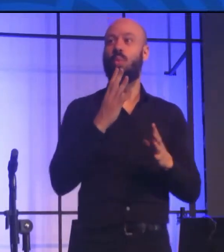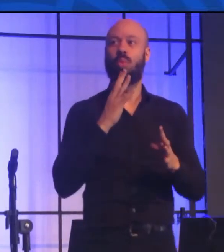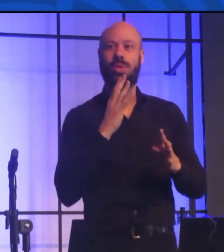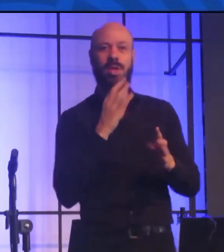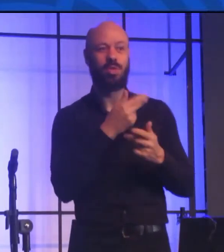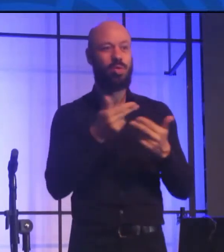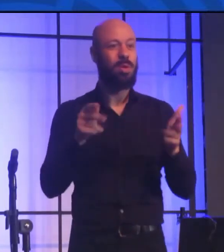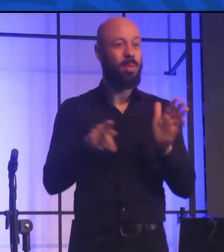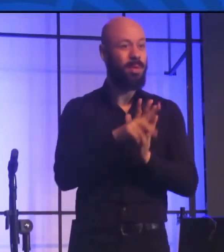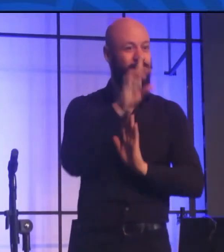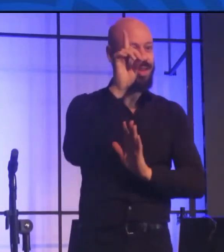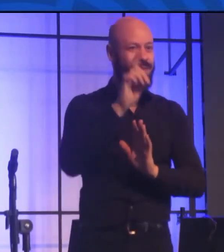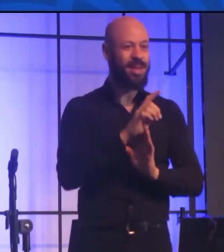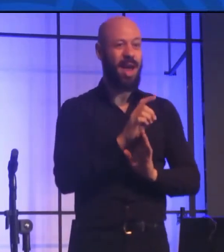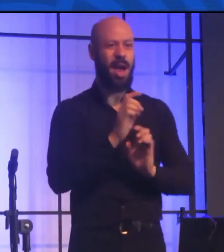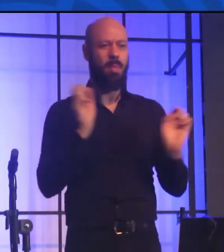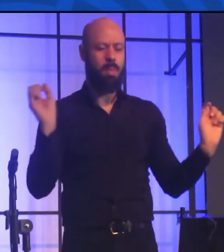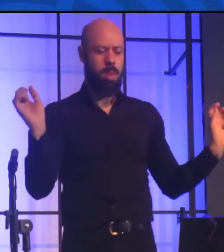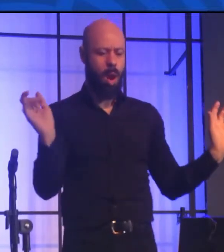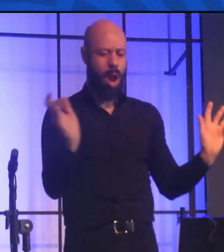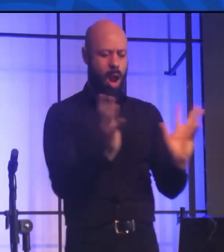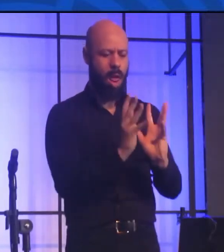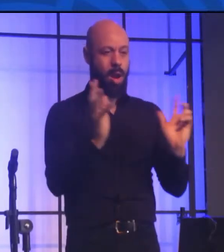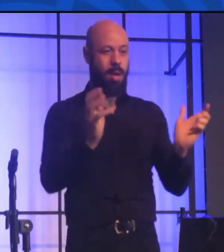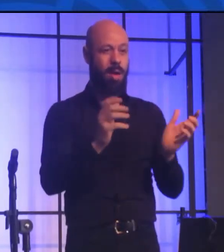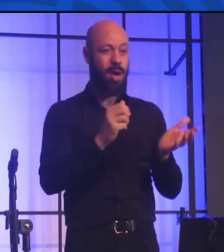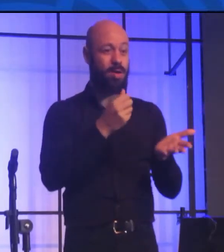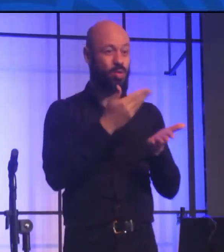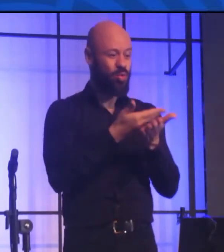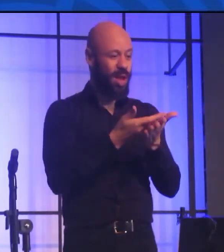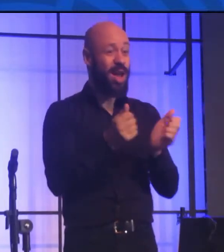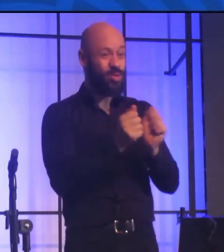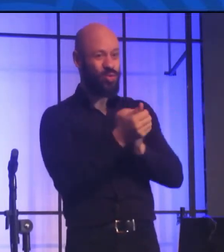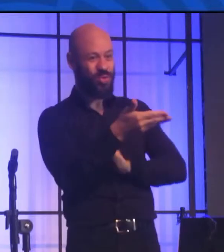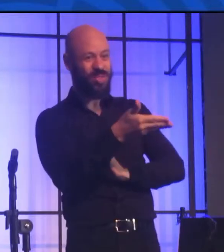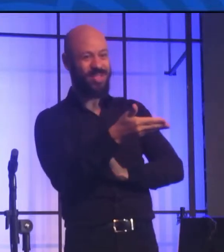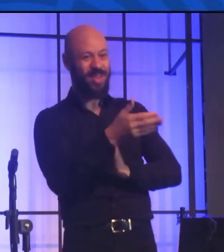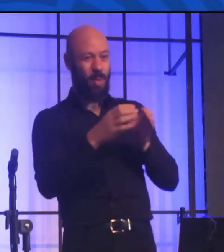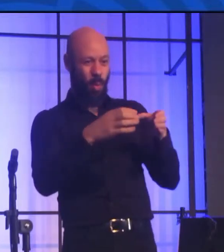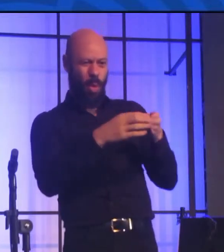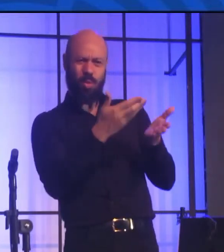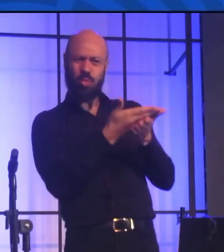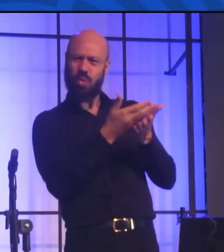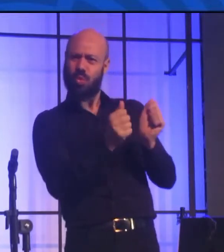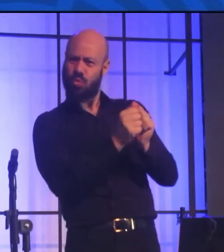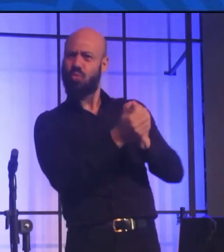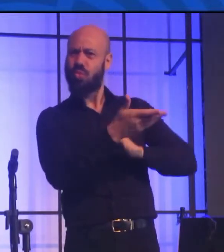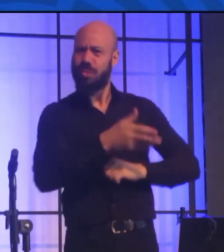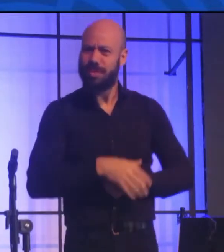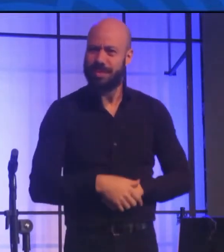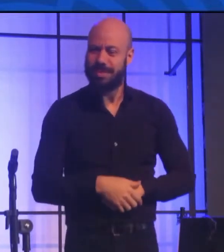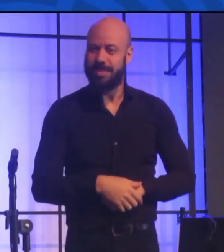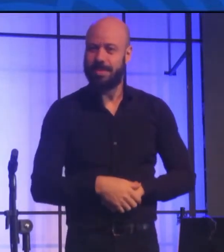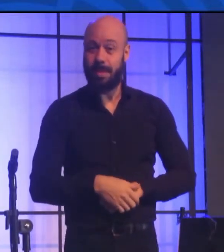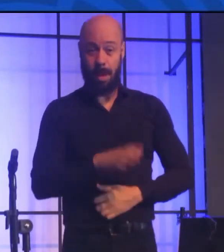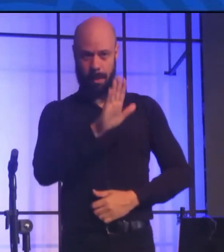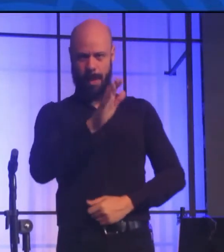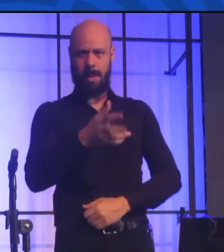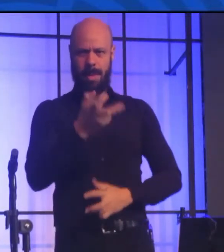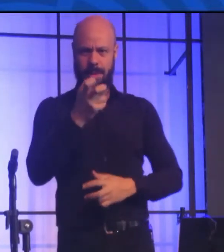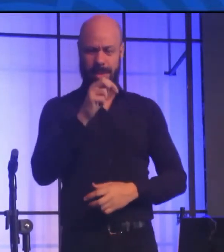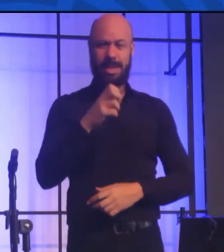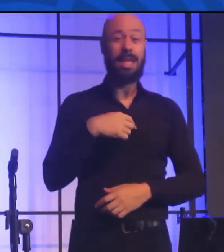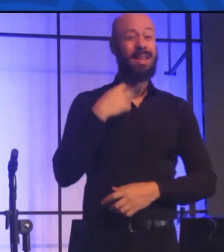já percebeu que quando Deus abençoa a sua vida, isso também cria alguns